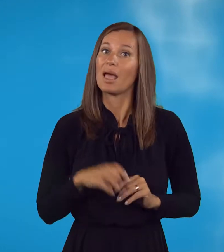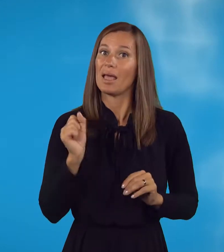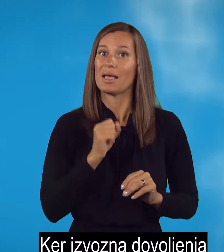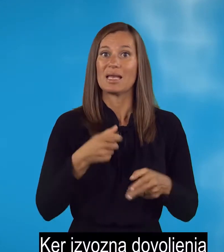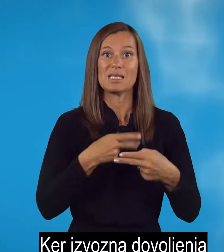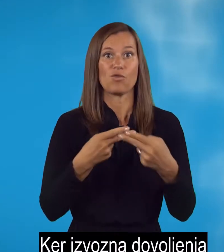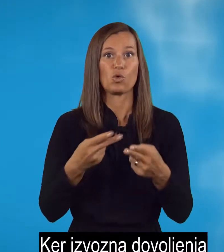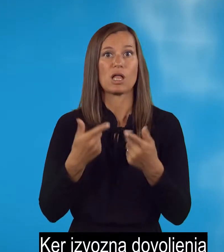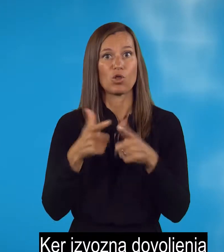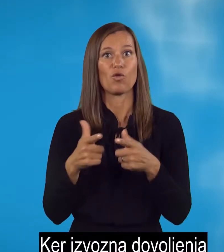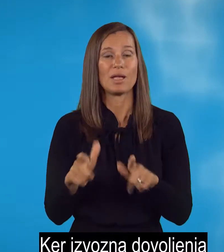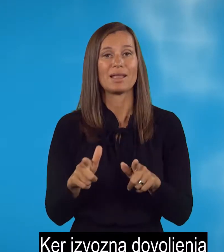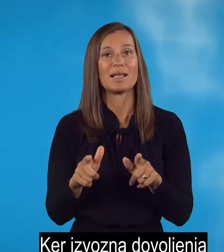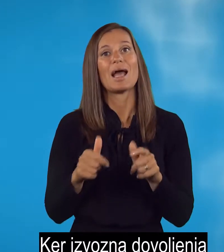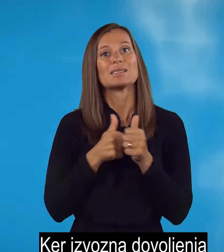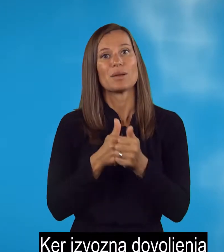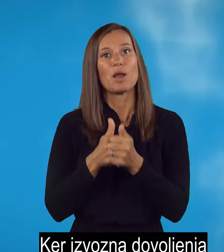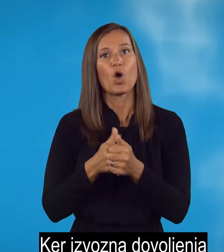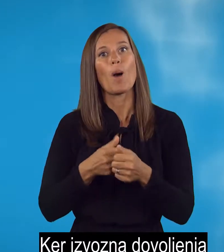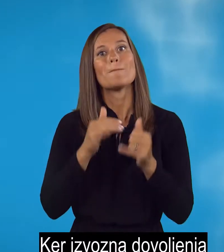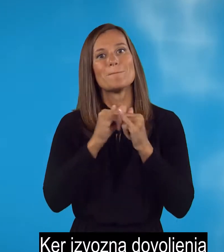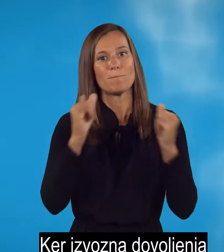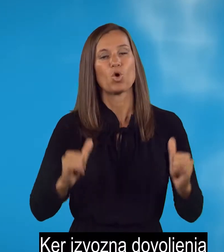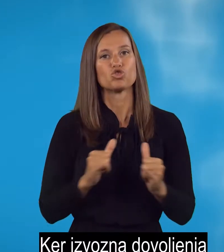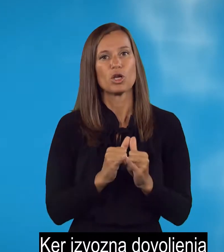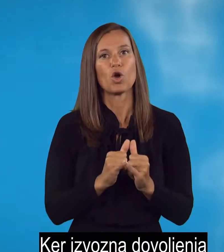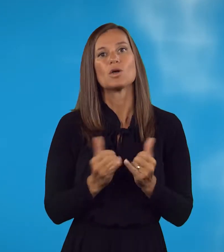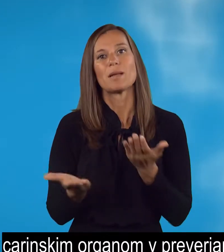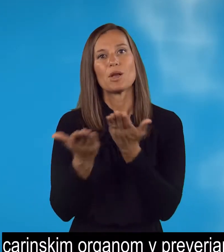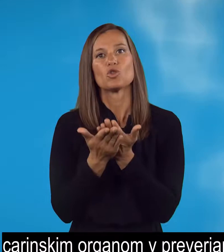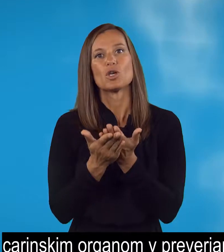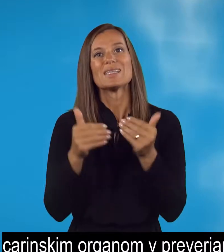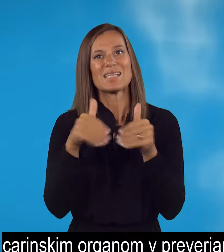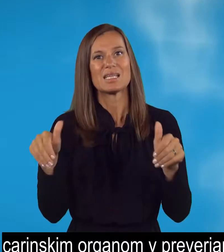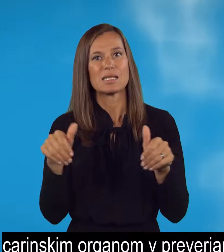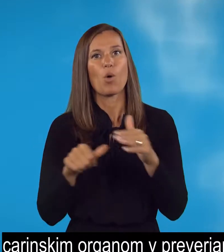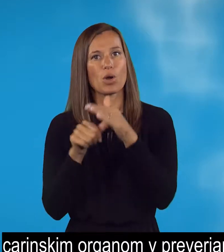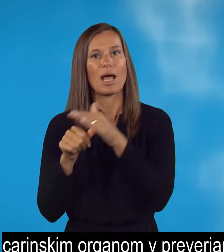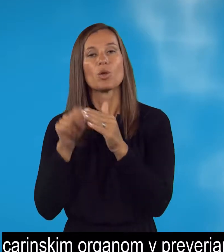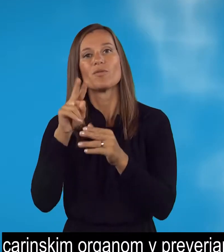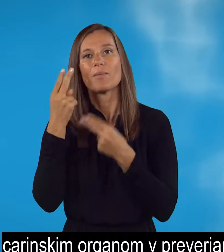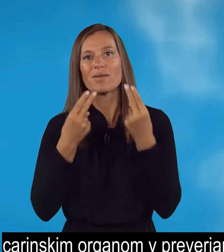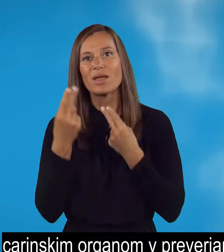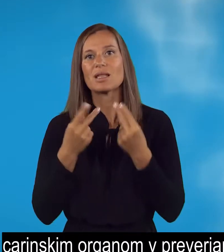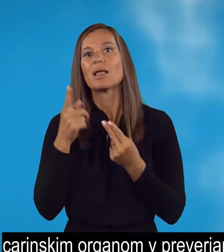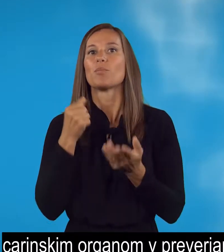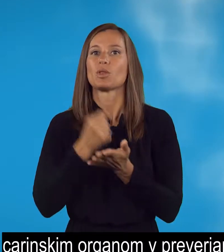Ker izvozna dovoljenja spremljajo pošiljko, se predložijo carinskim organom v preverjanje in potrditev